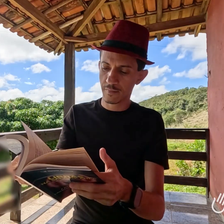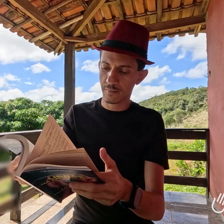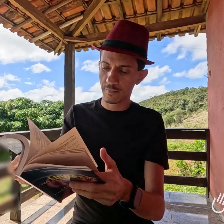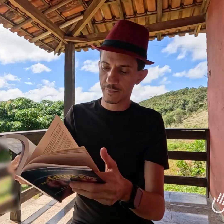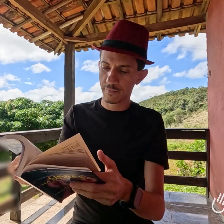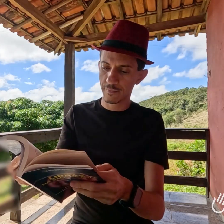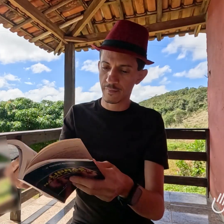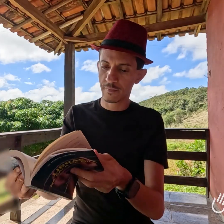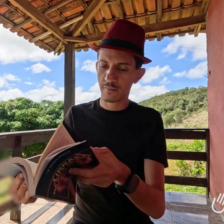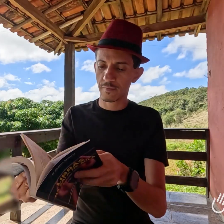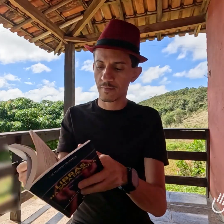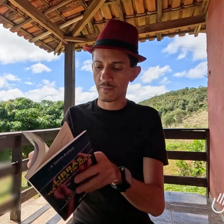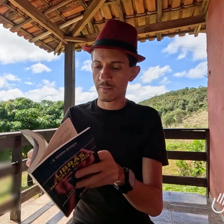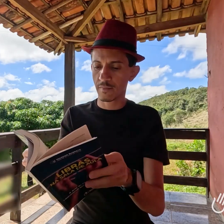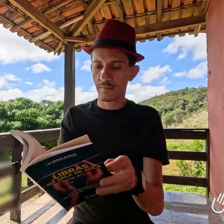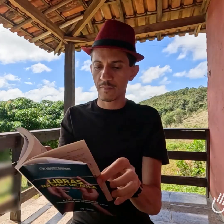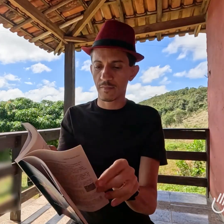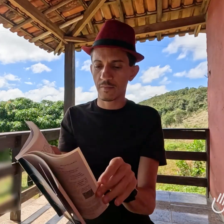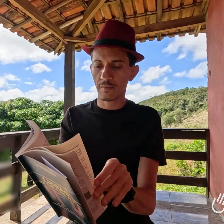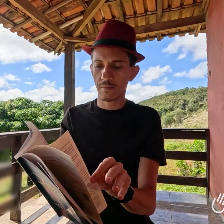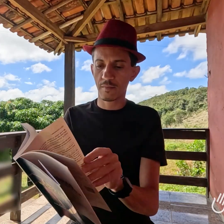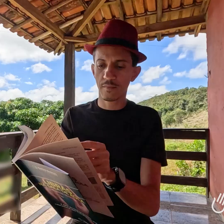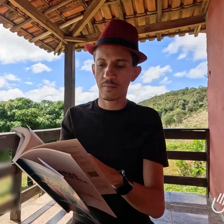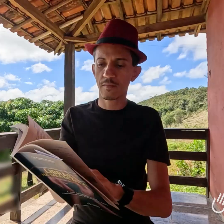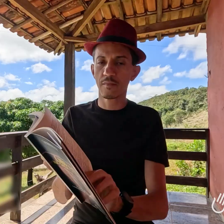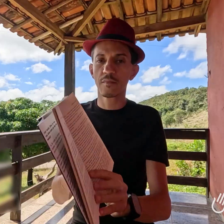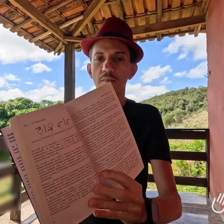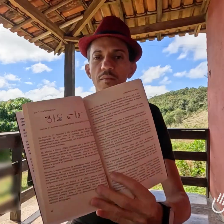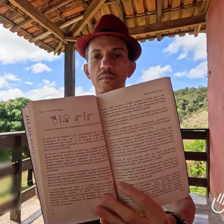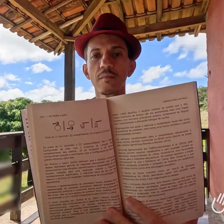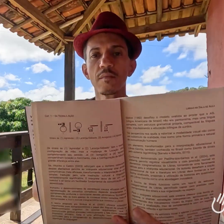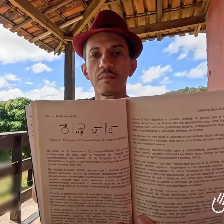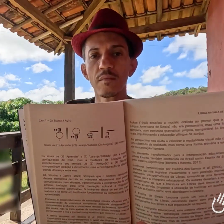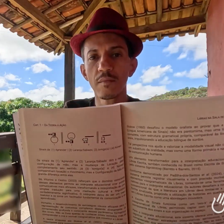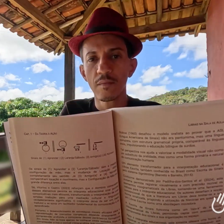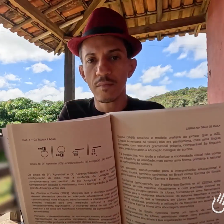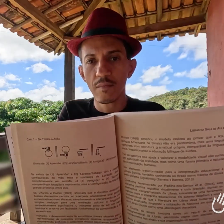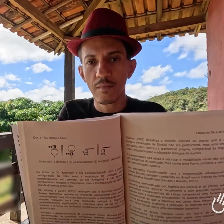as técnicas de interpretação passo a passo.